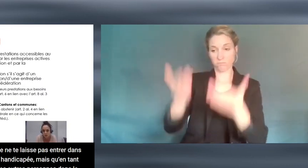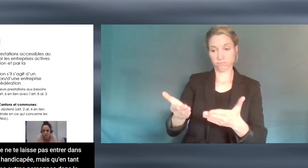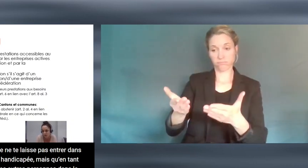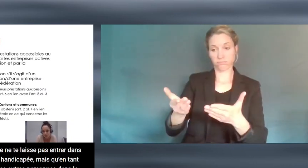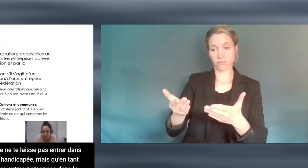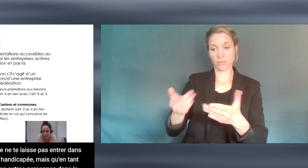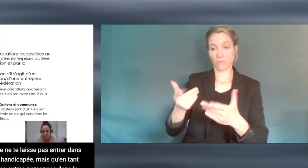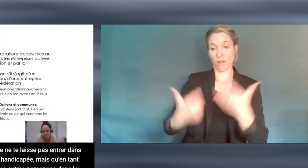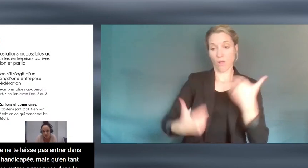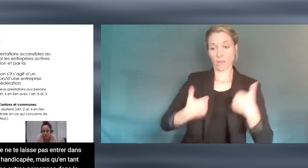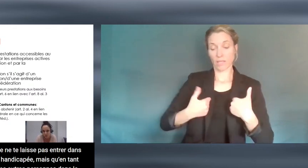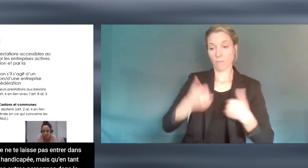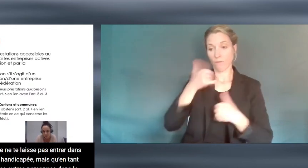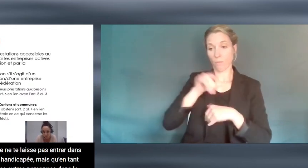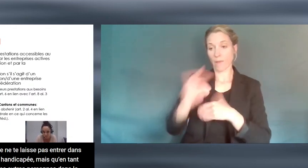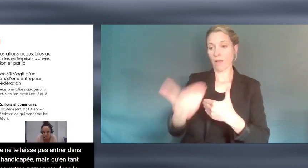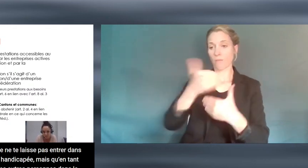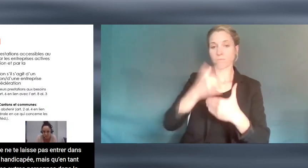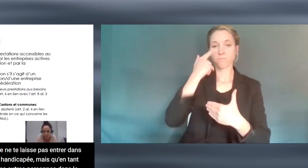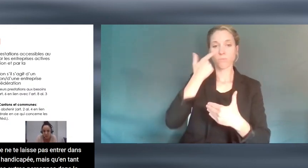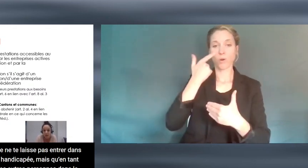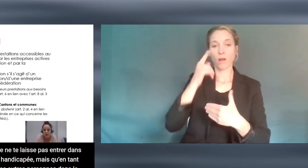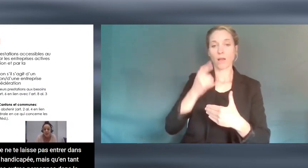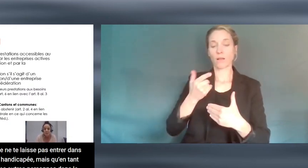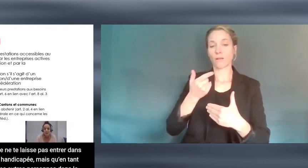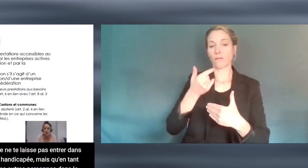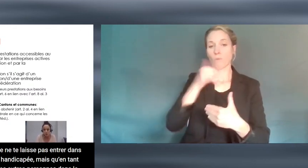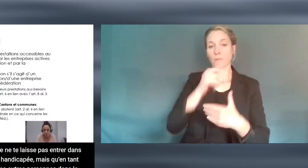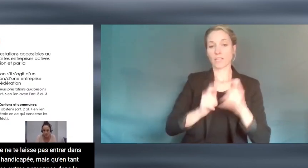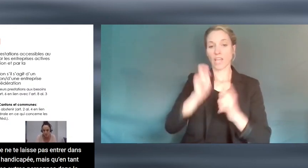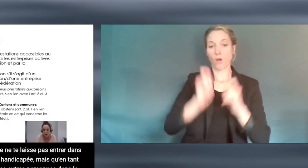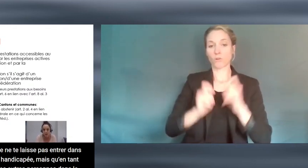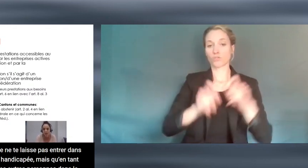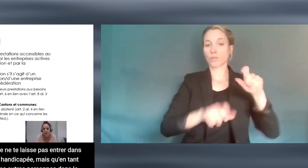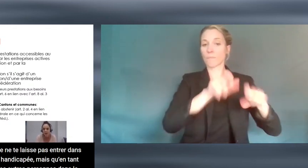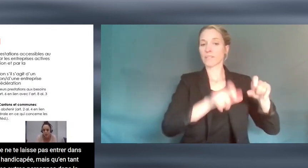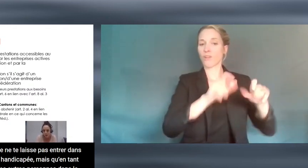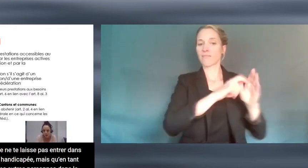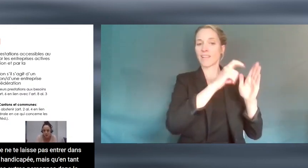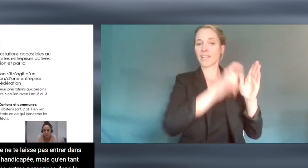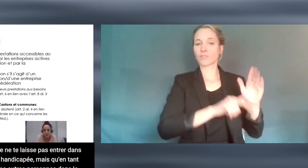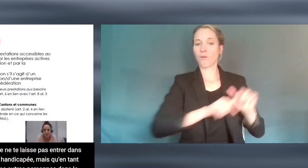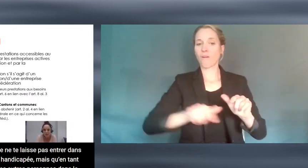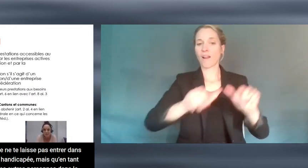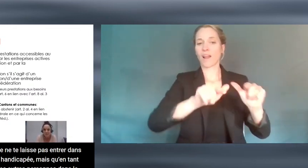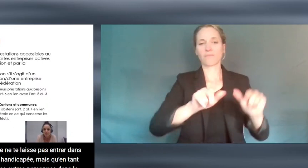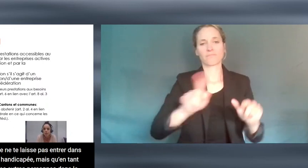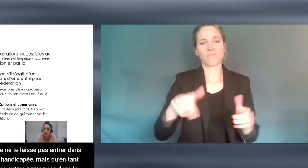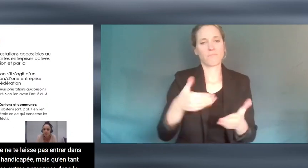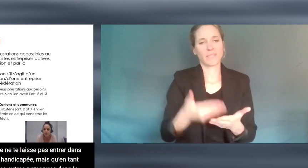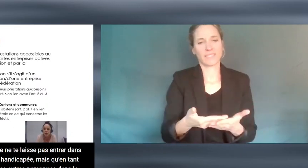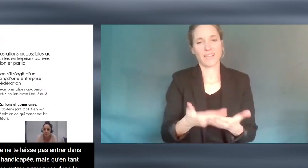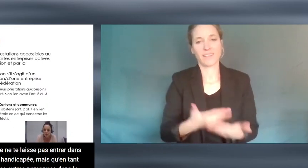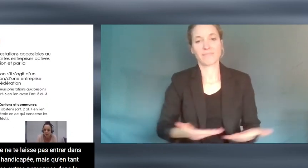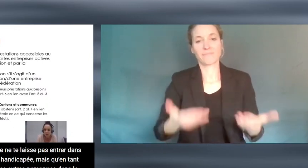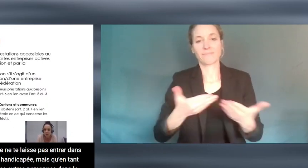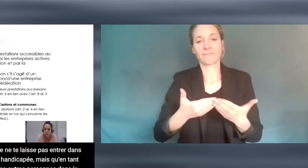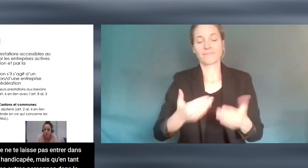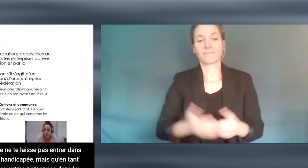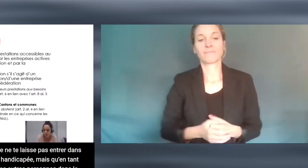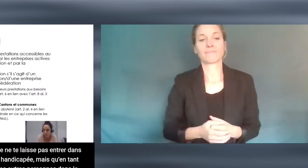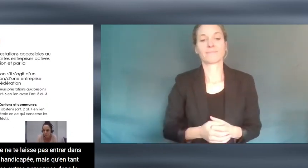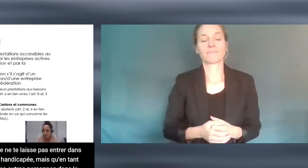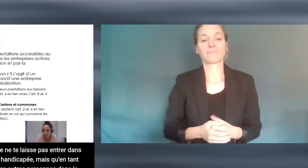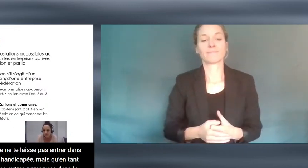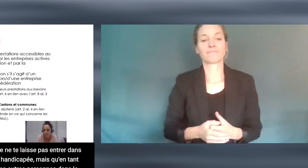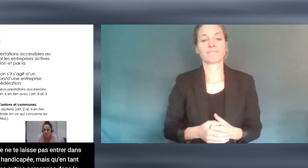autres personnes qui sont dans le restaurant. Voilà. Mais encore une fois, À l'heure actuelle, c'est l'unique obligation